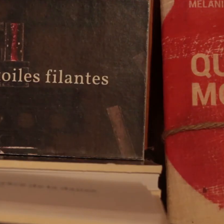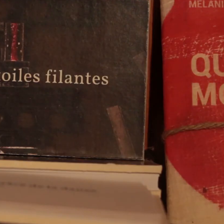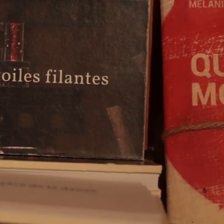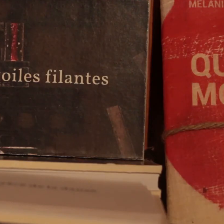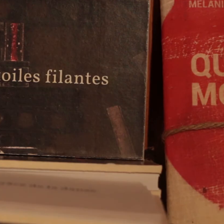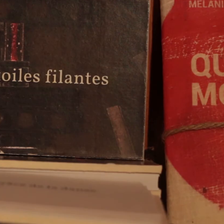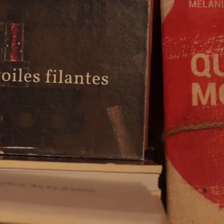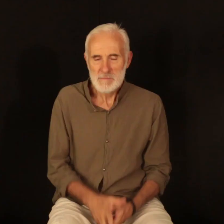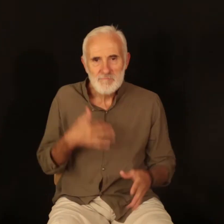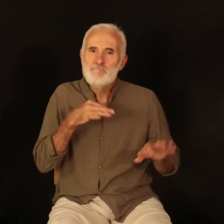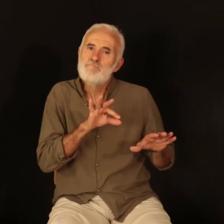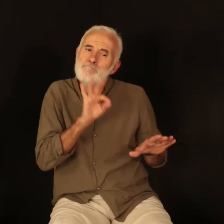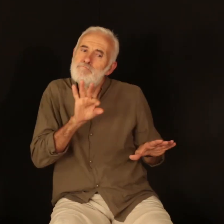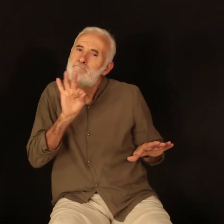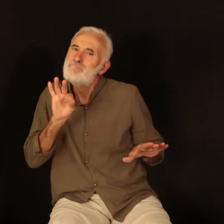Quelques extraits des étoiles filantes.